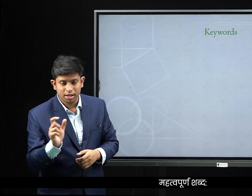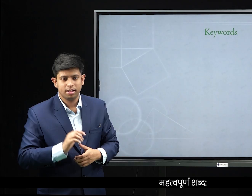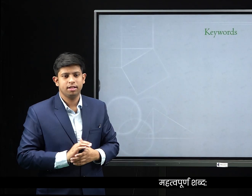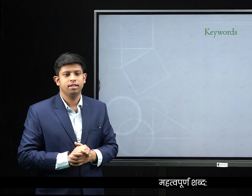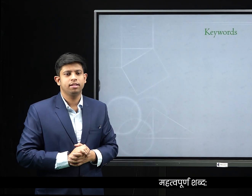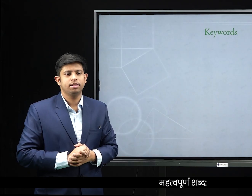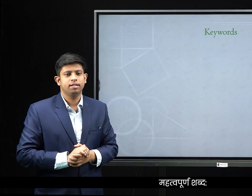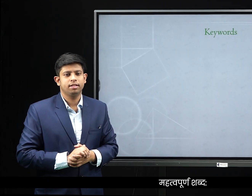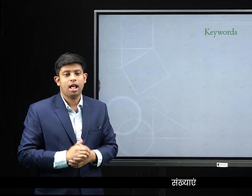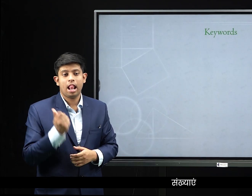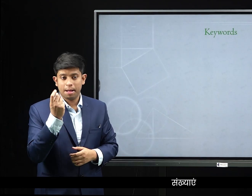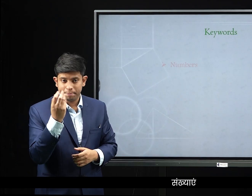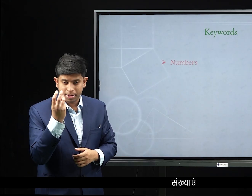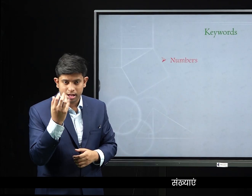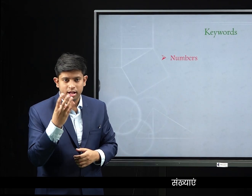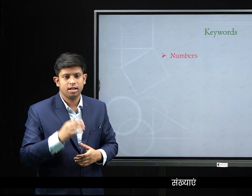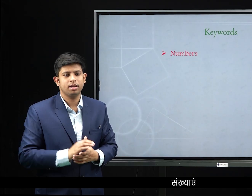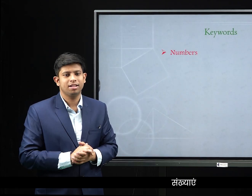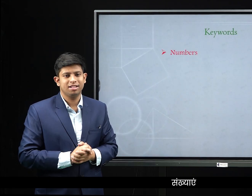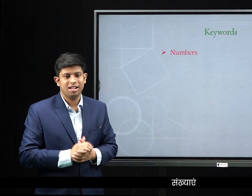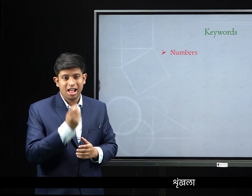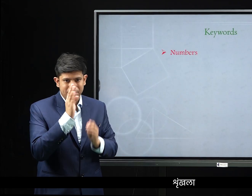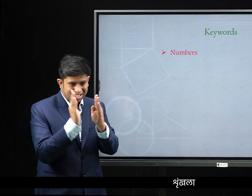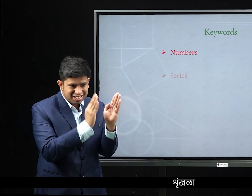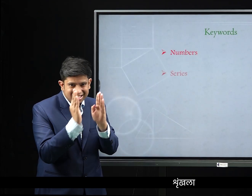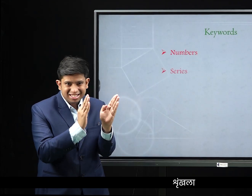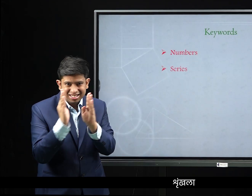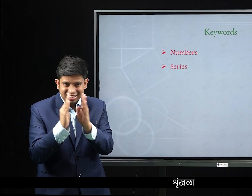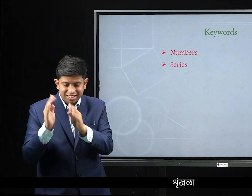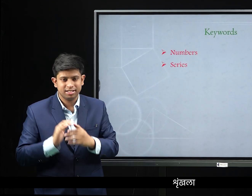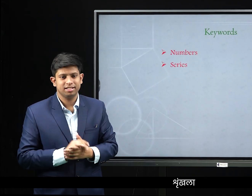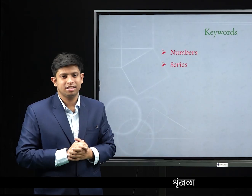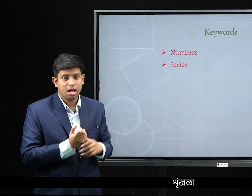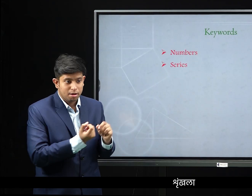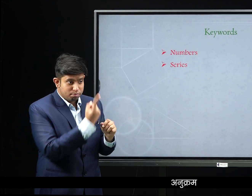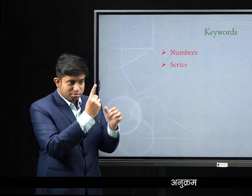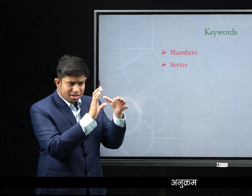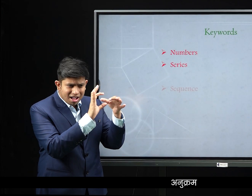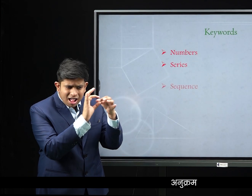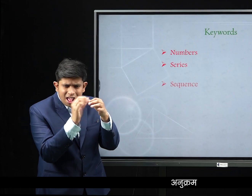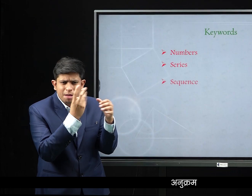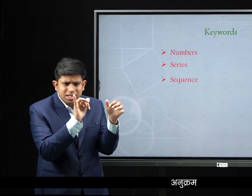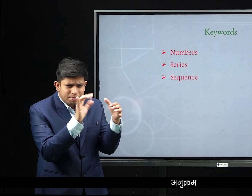महत्वपूर्ण शब्द 1 संख्याएं, 2 श्रृंखला, अनुक्रम,